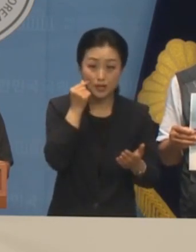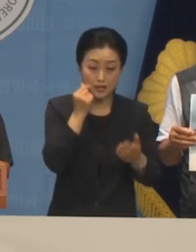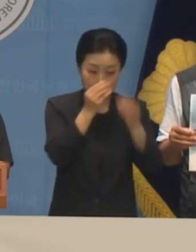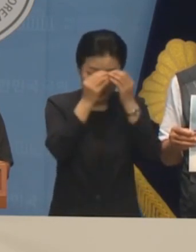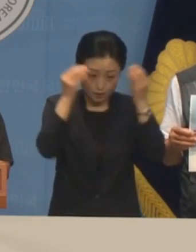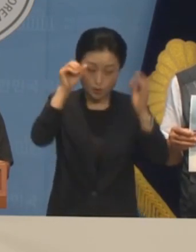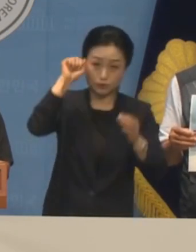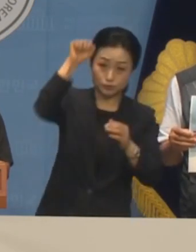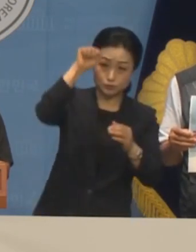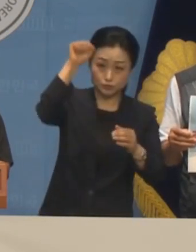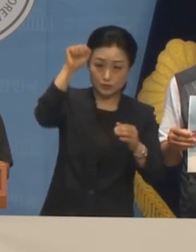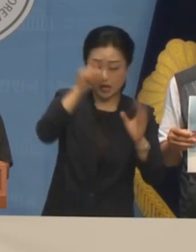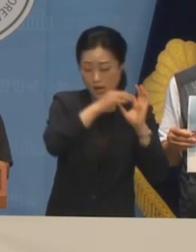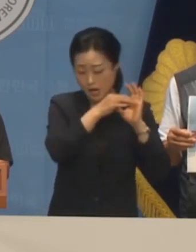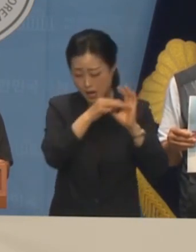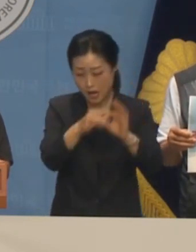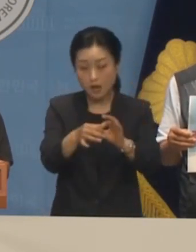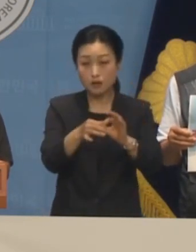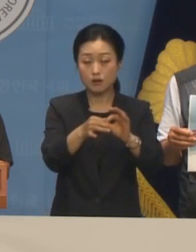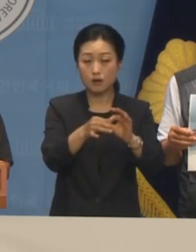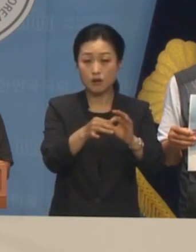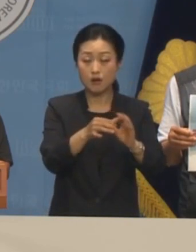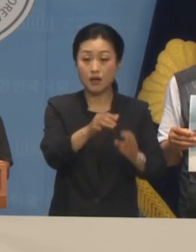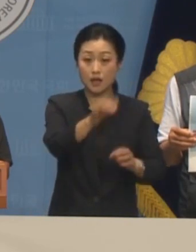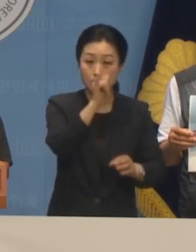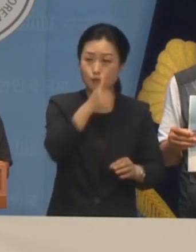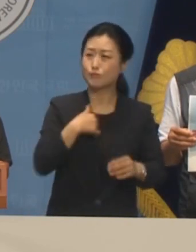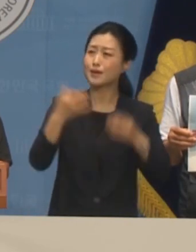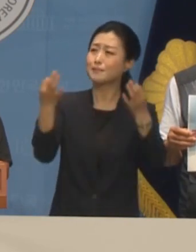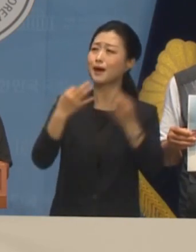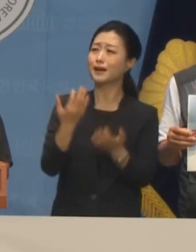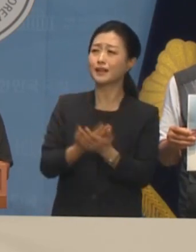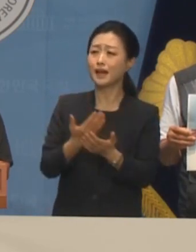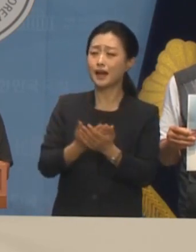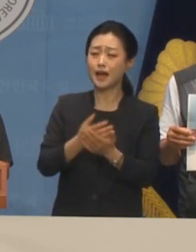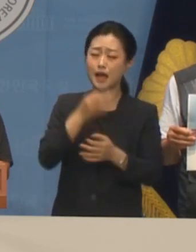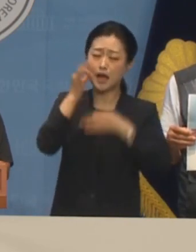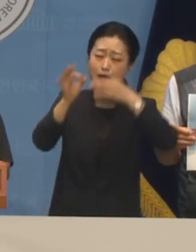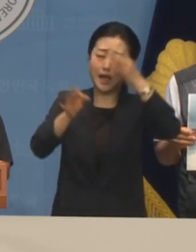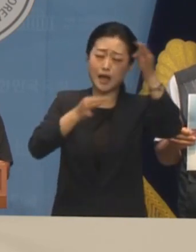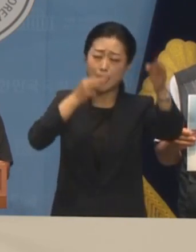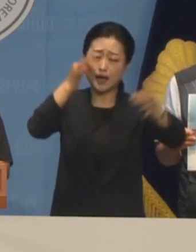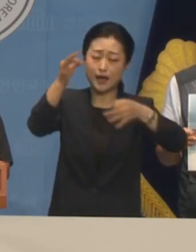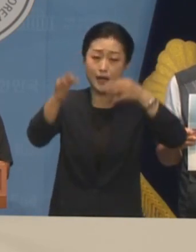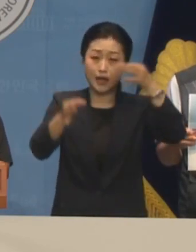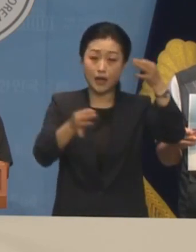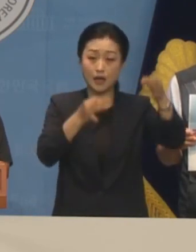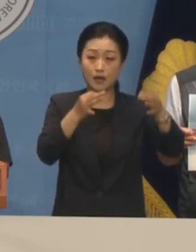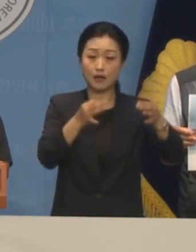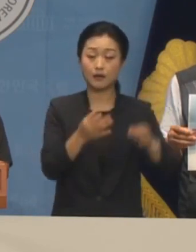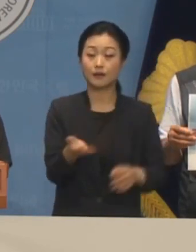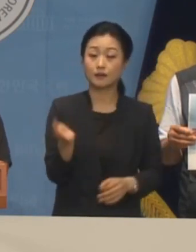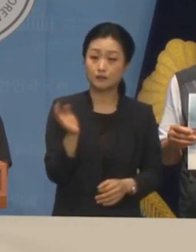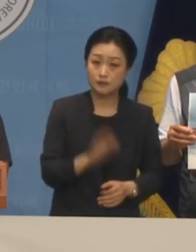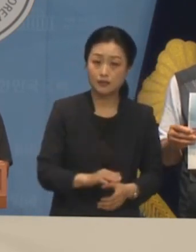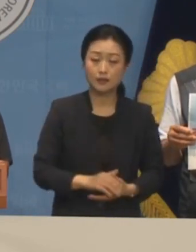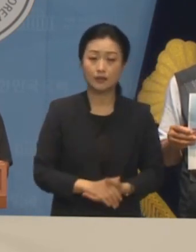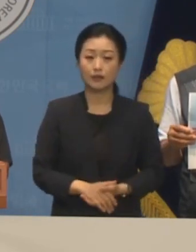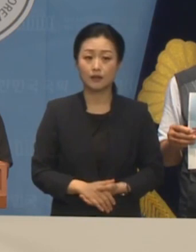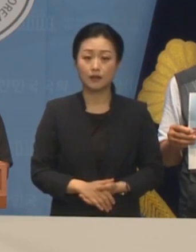고공으로 고공 전거로 우리 즘 받 봐달라며 울부 지어야 합니다